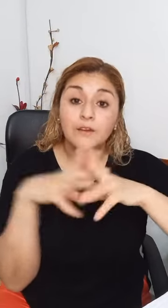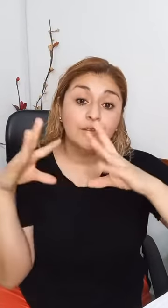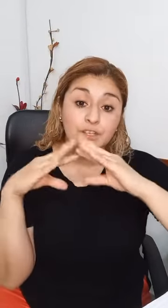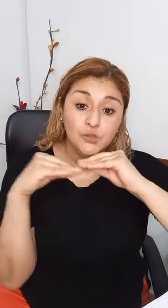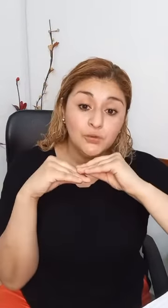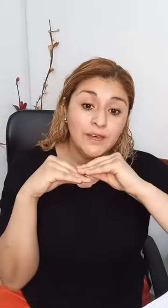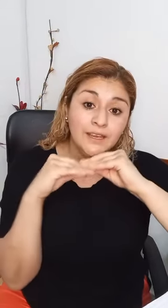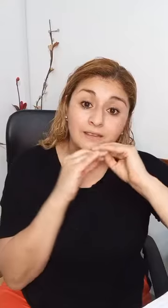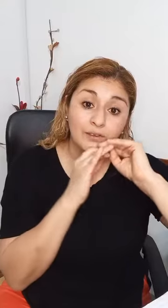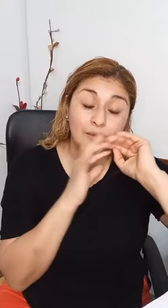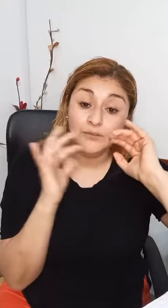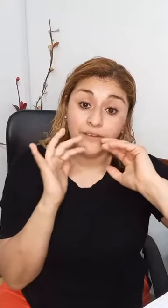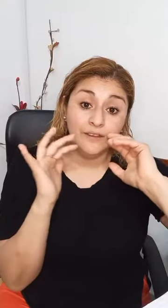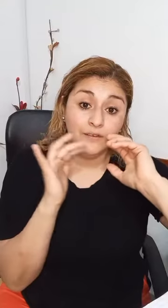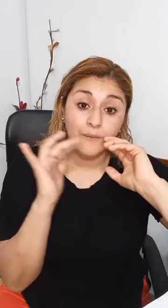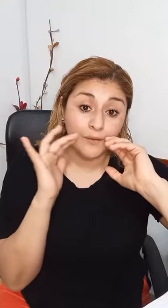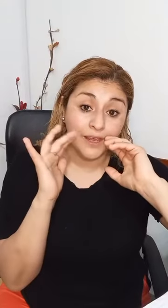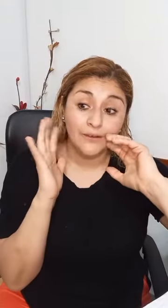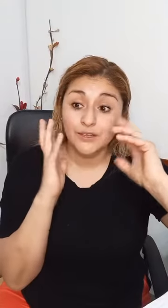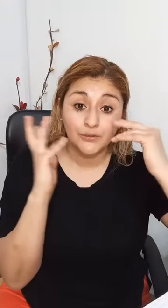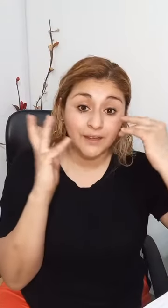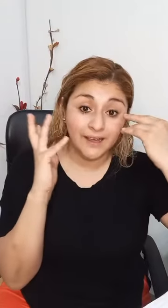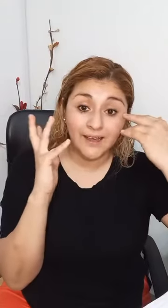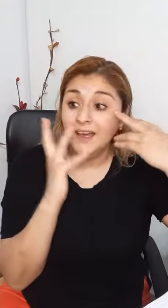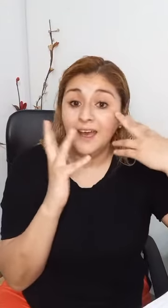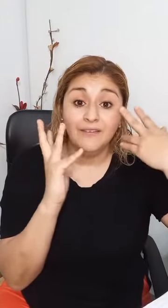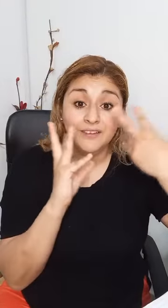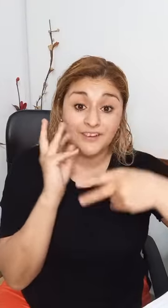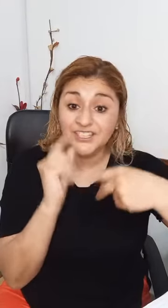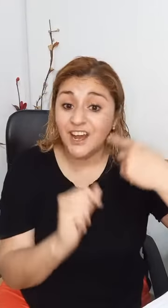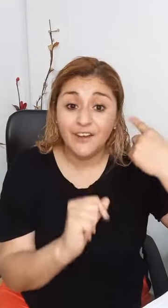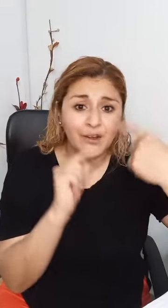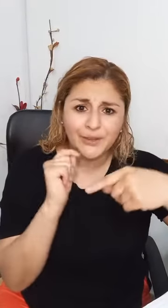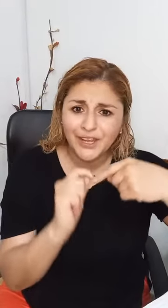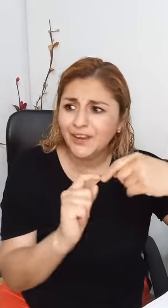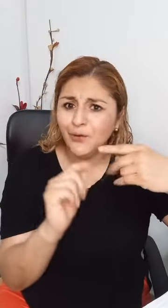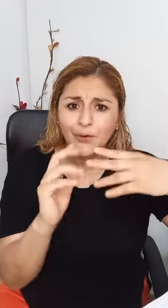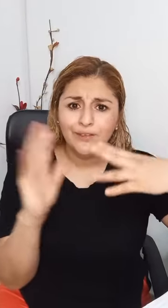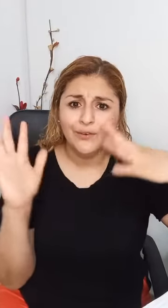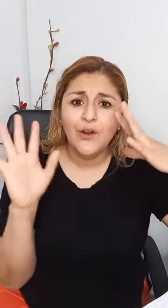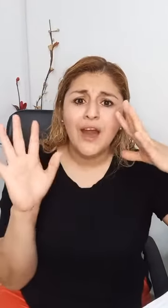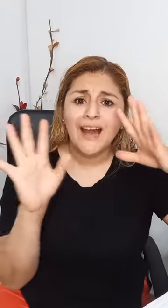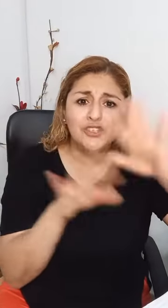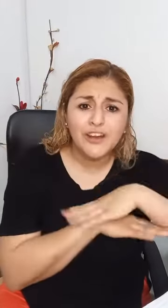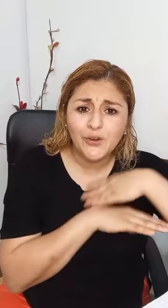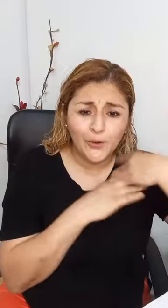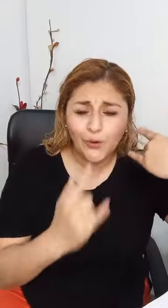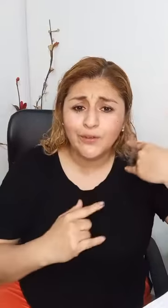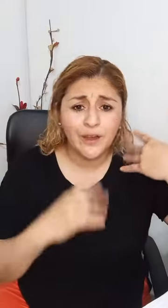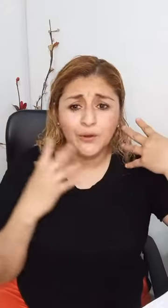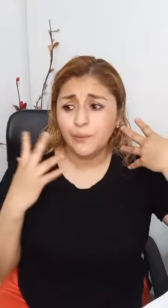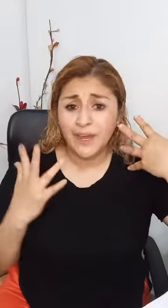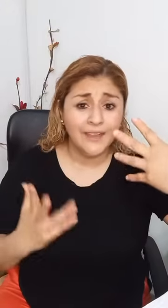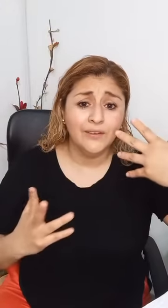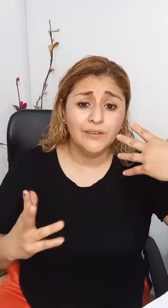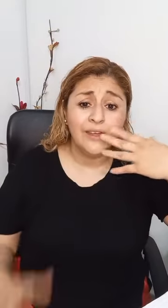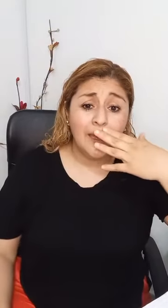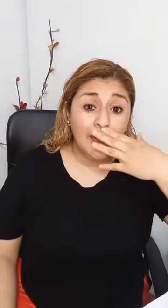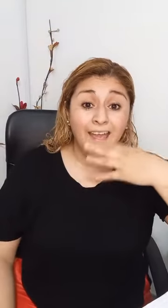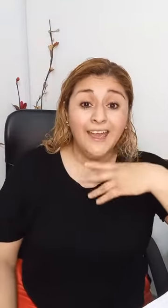¿Sí? Nos ayuda y son de mucha bendición porque nos ayudan a a veces fallar, a cometer errores o a chocarnos con cosas, con